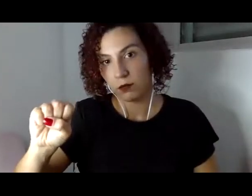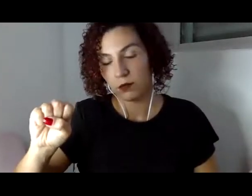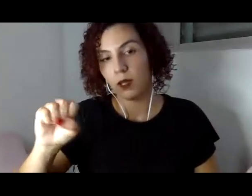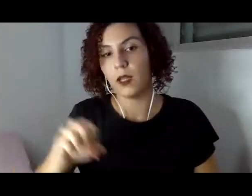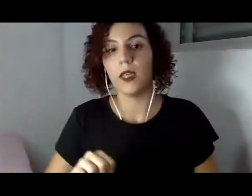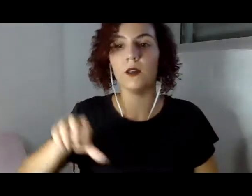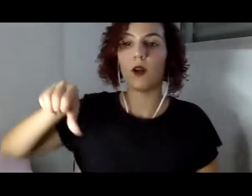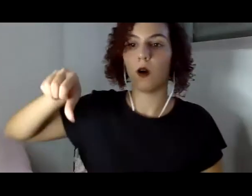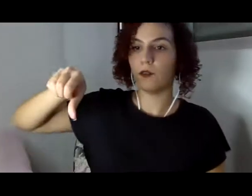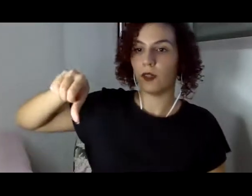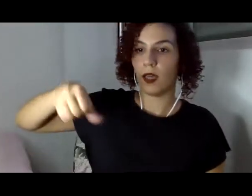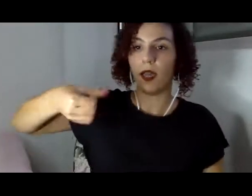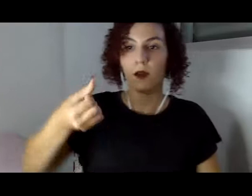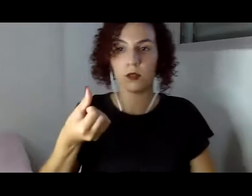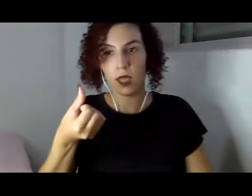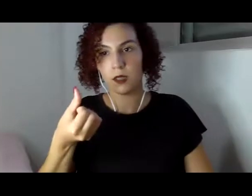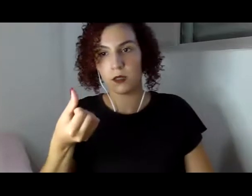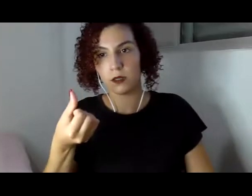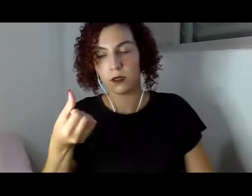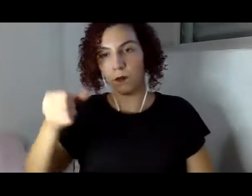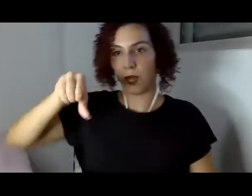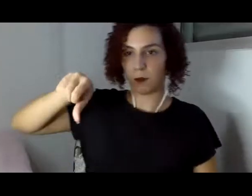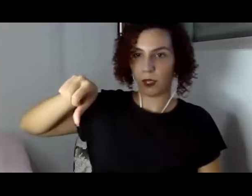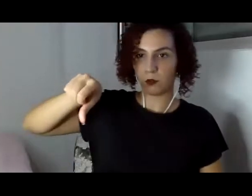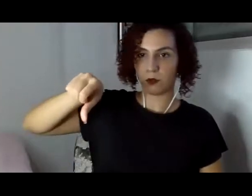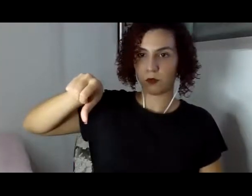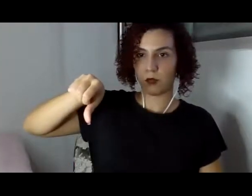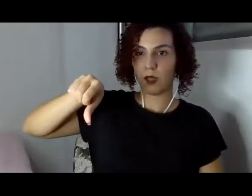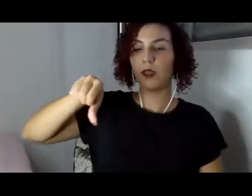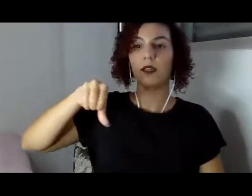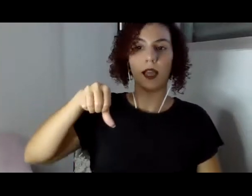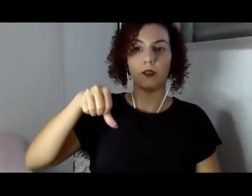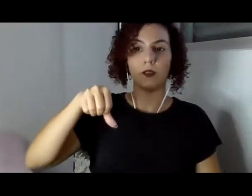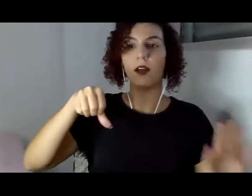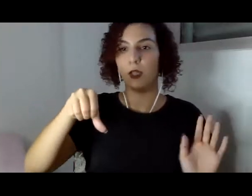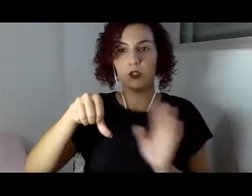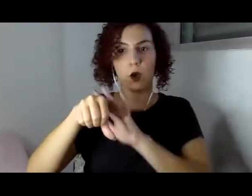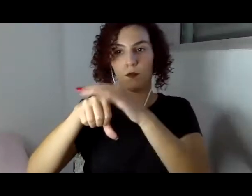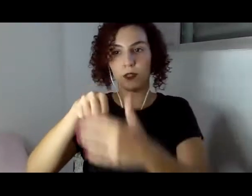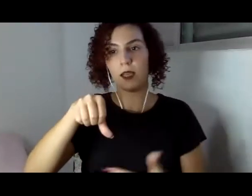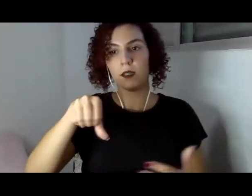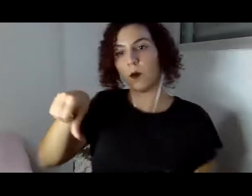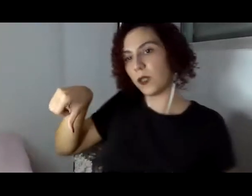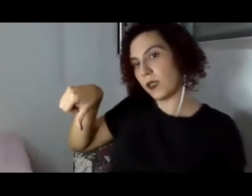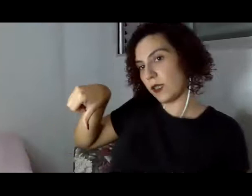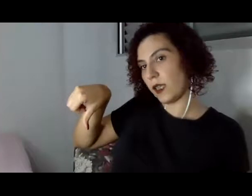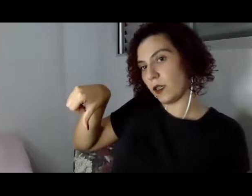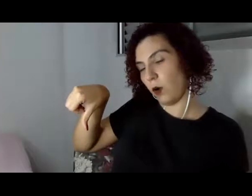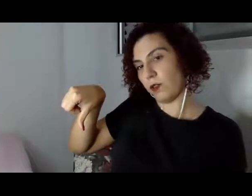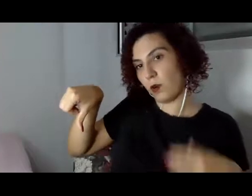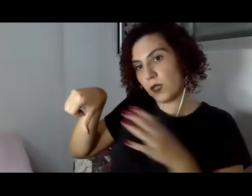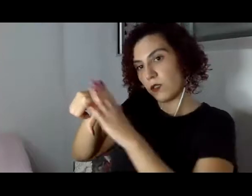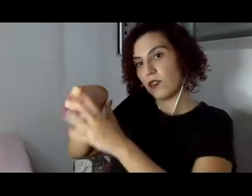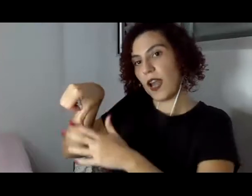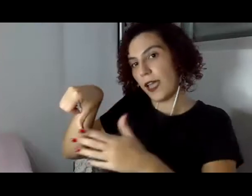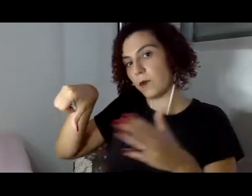coisa. E o 9 é o 6 para baixo. E aí, novamente, 9, tá? Não precisa ser